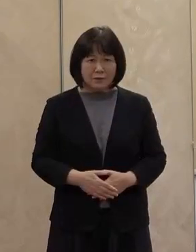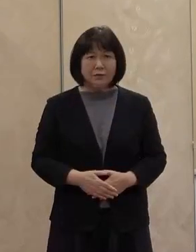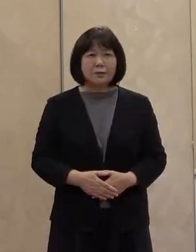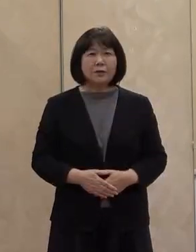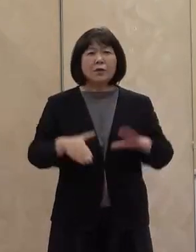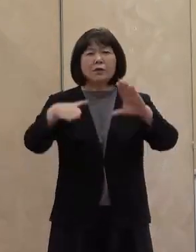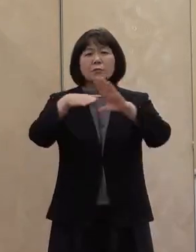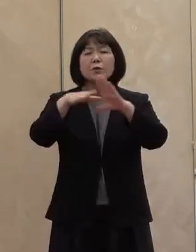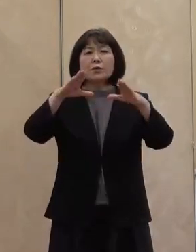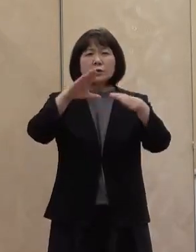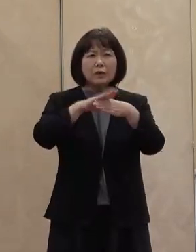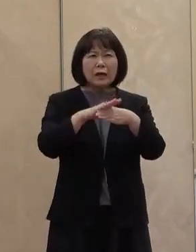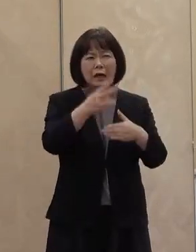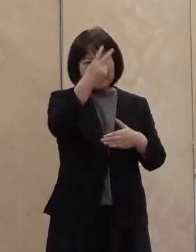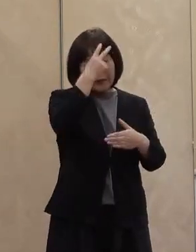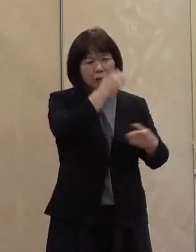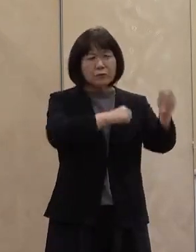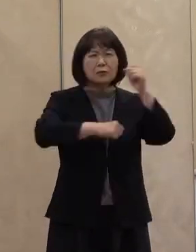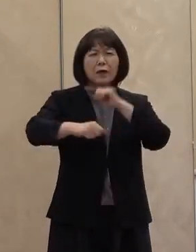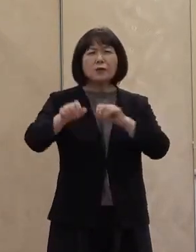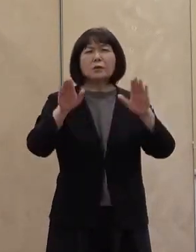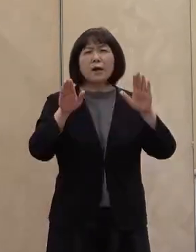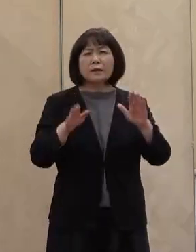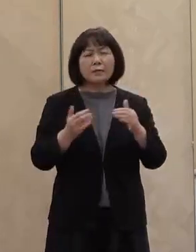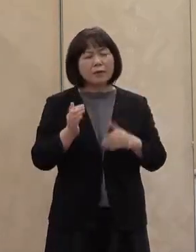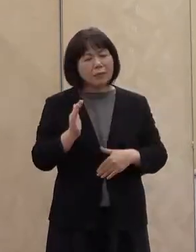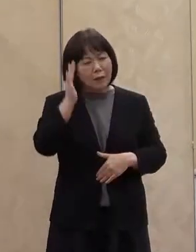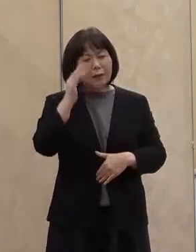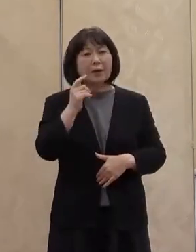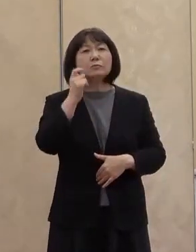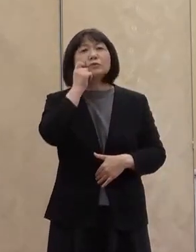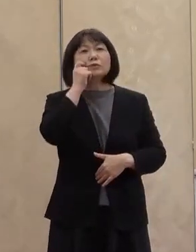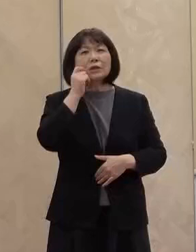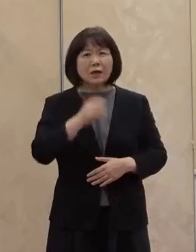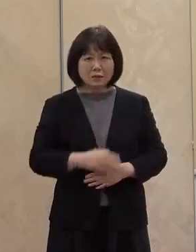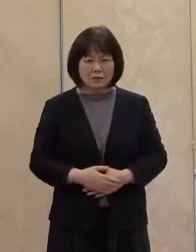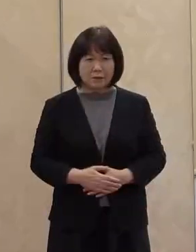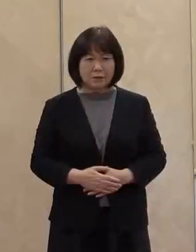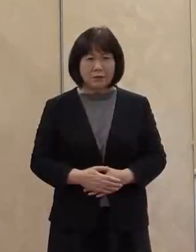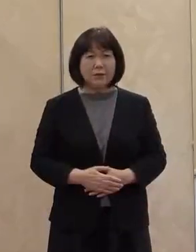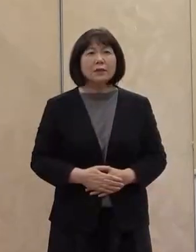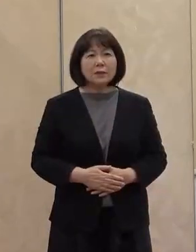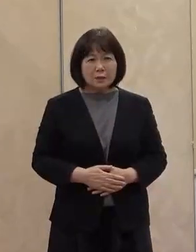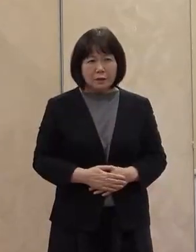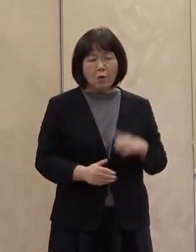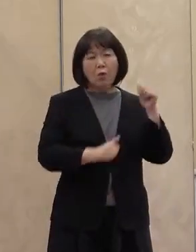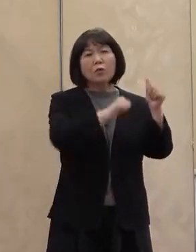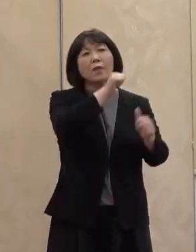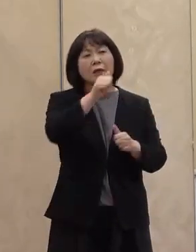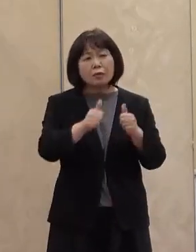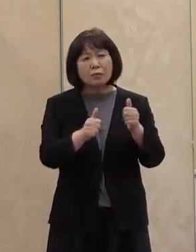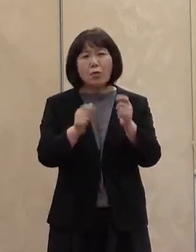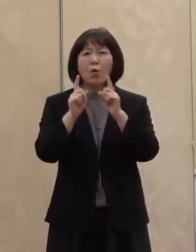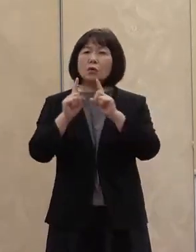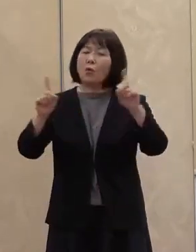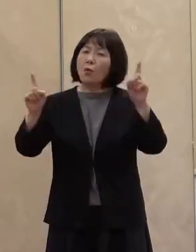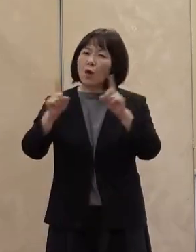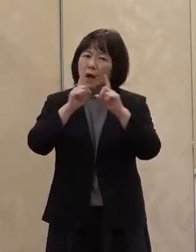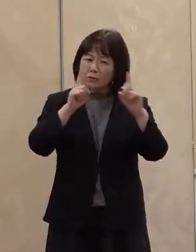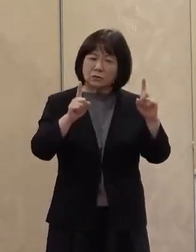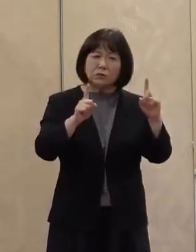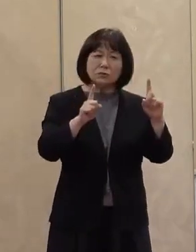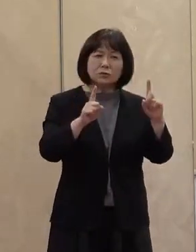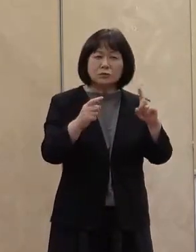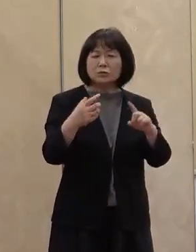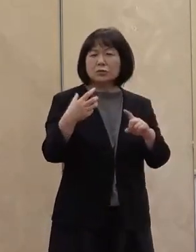で文化芸術活動ってなかなかできない状況になっています。でもその中でもやっぱりあの伝統芸の音楽果たす役割というのは非常に大き